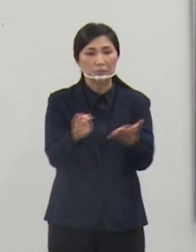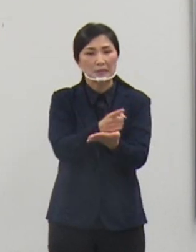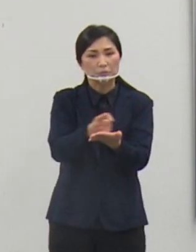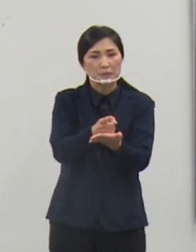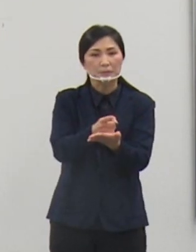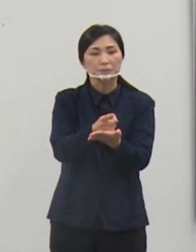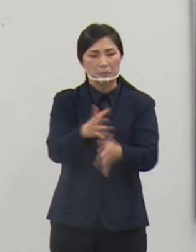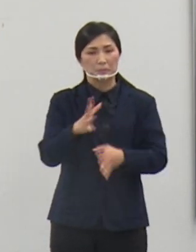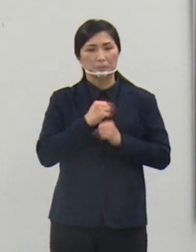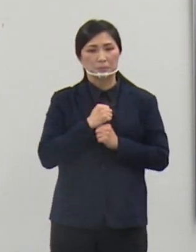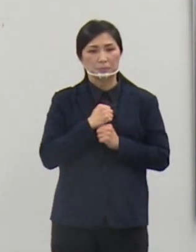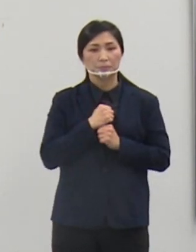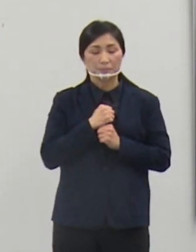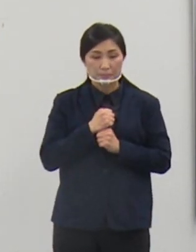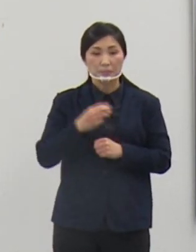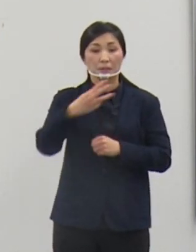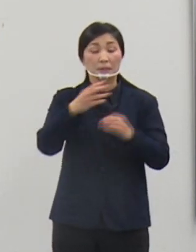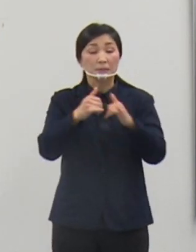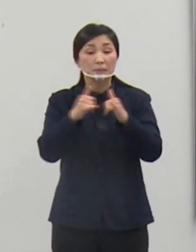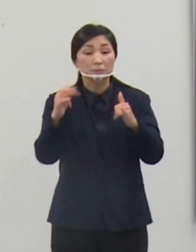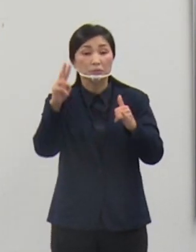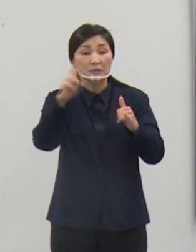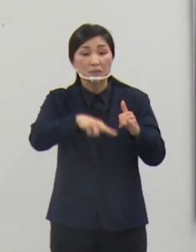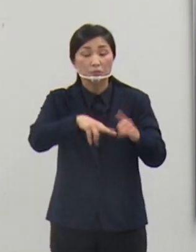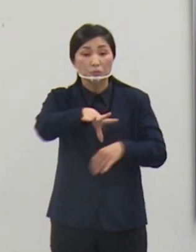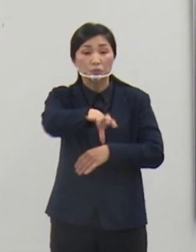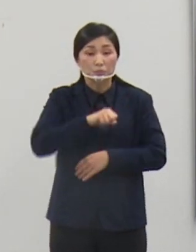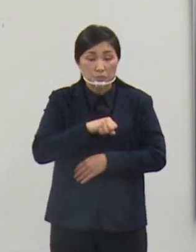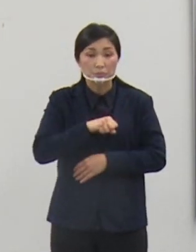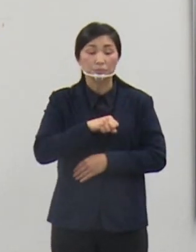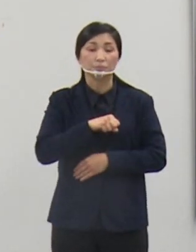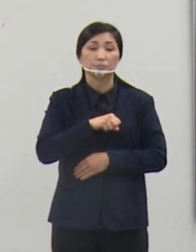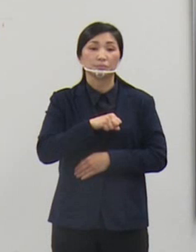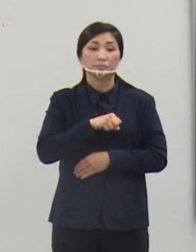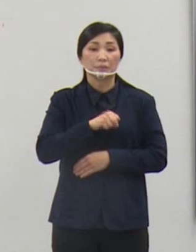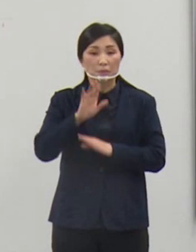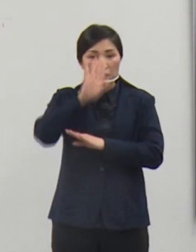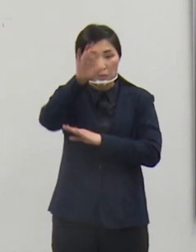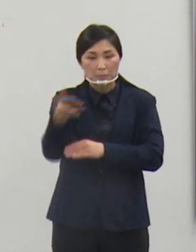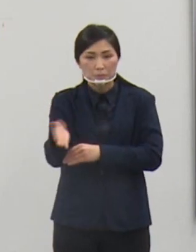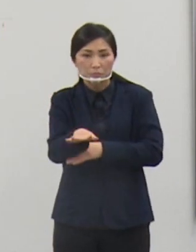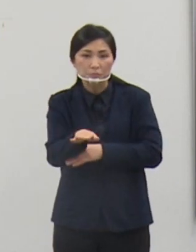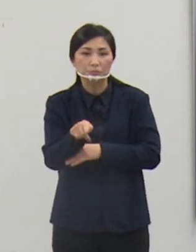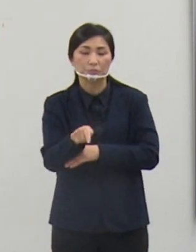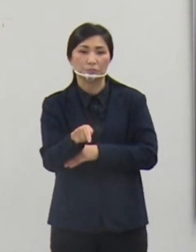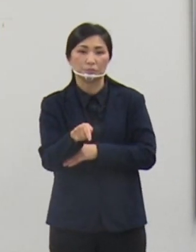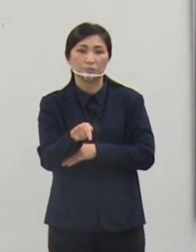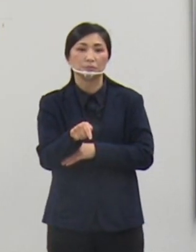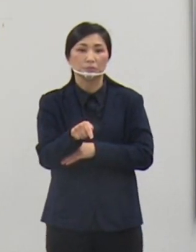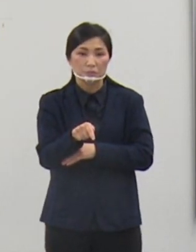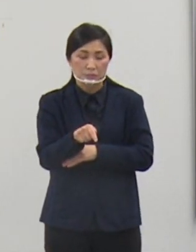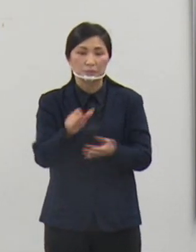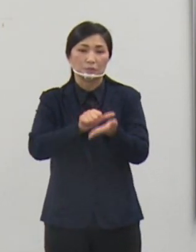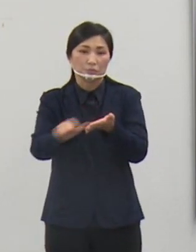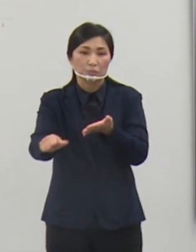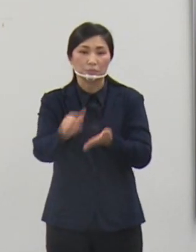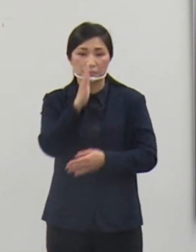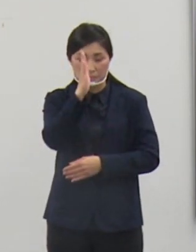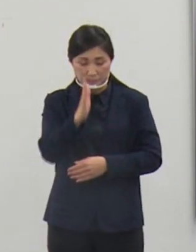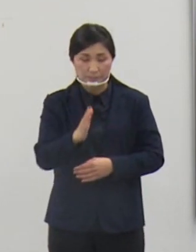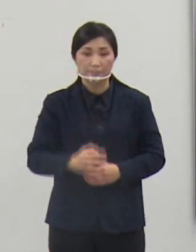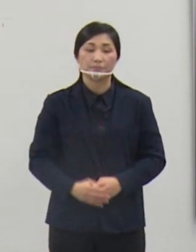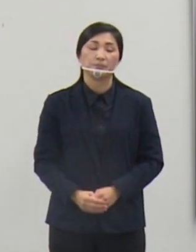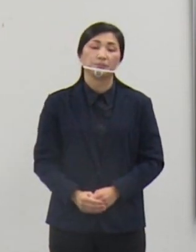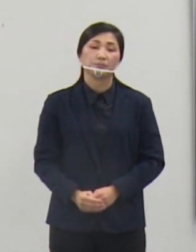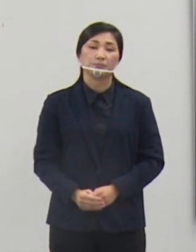組むとともに、第三者認証の取得および今後導入予定のワクチン検査パッケージに登録していただきますようお願いを